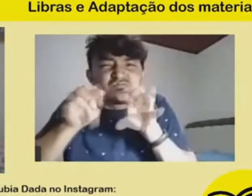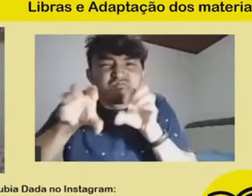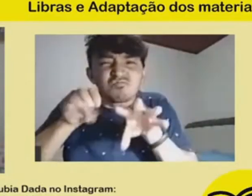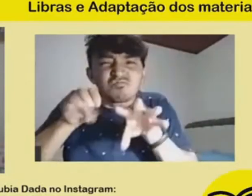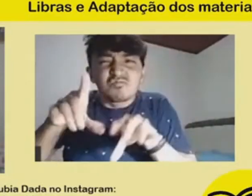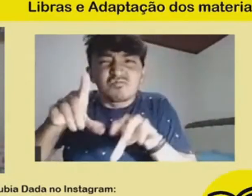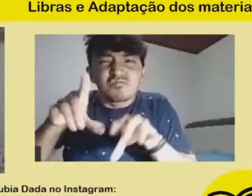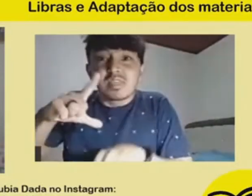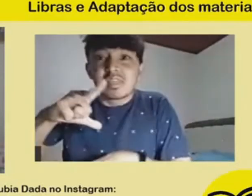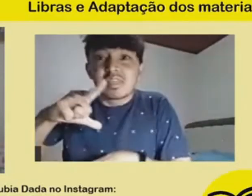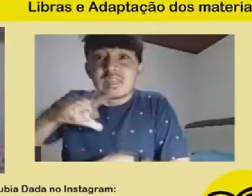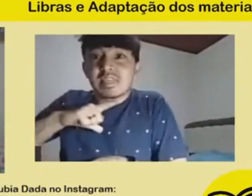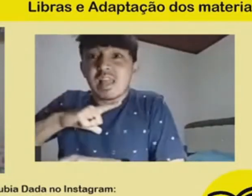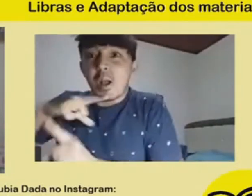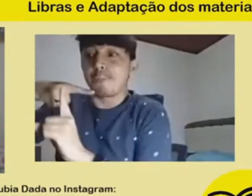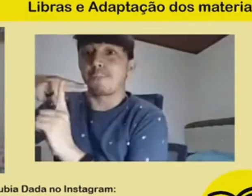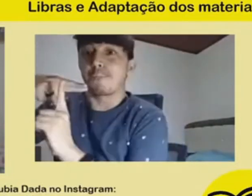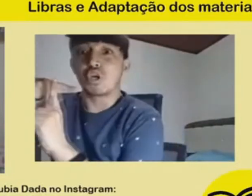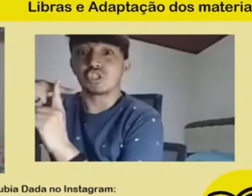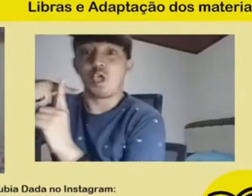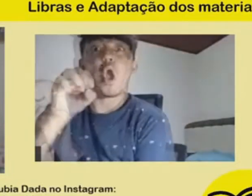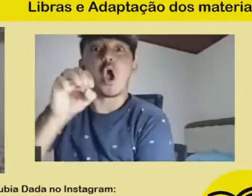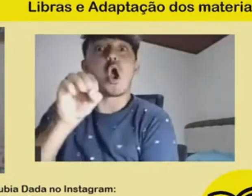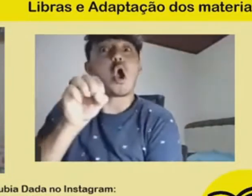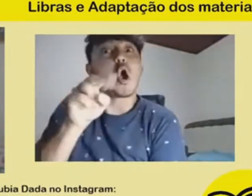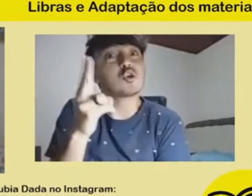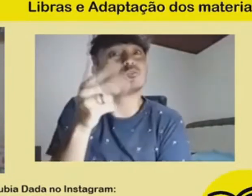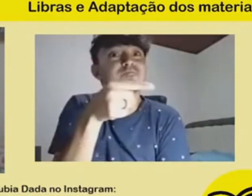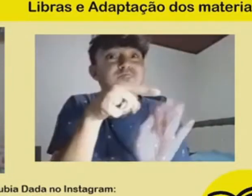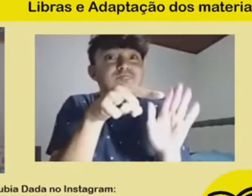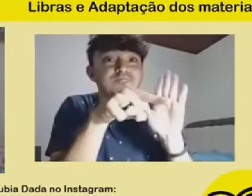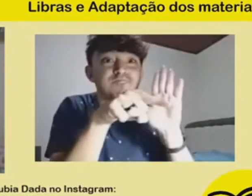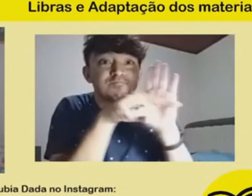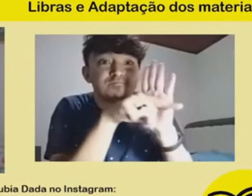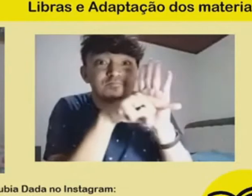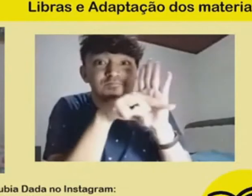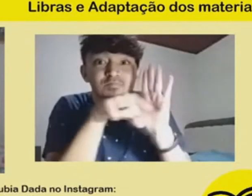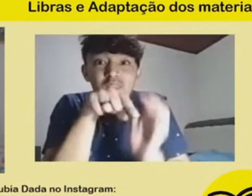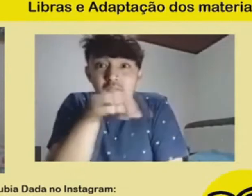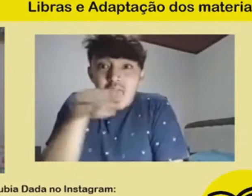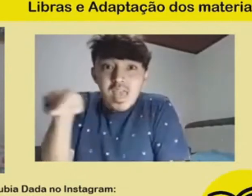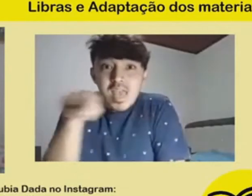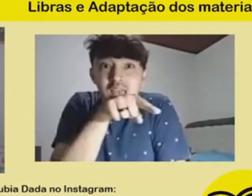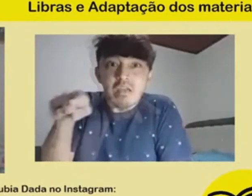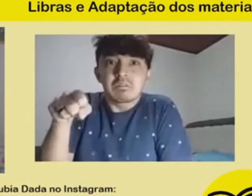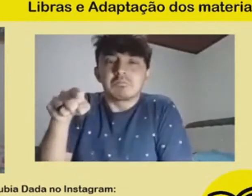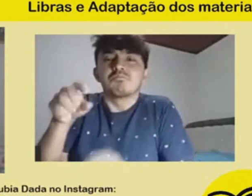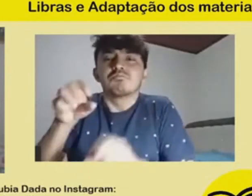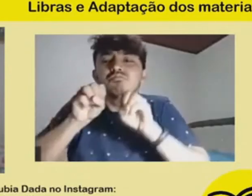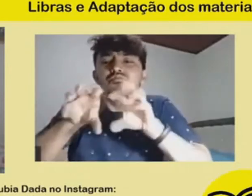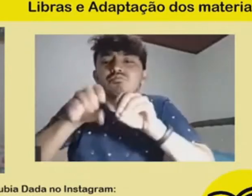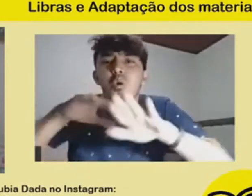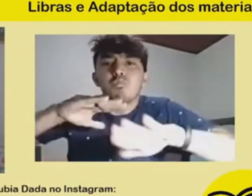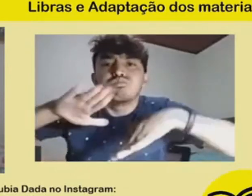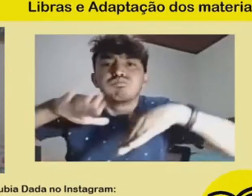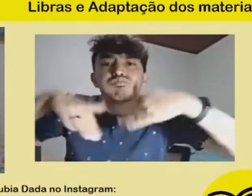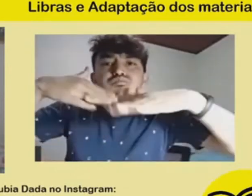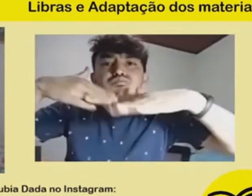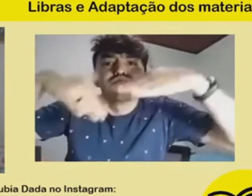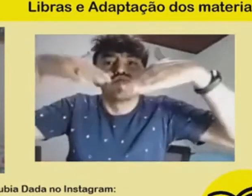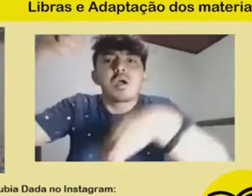ele dá para ser usado, ele dá para ser utilizado na sala de aula, ele tem pontos positivos ou